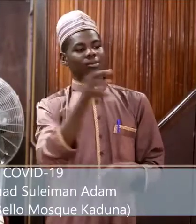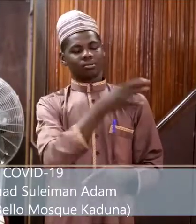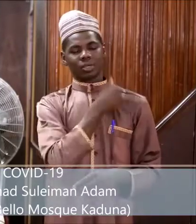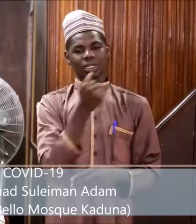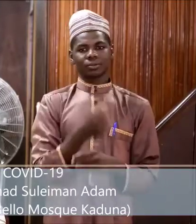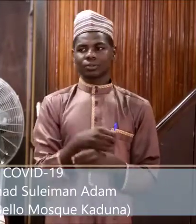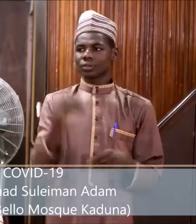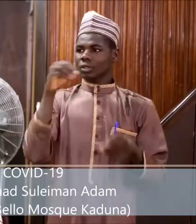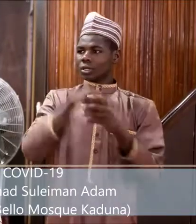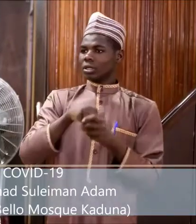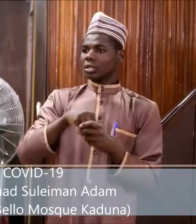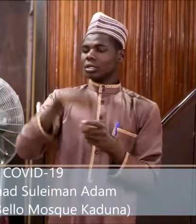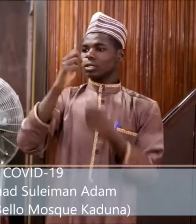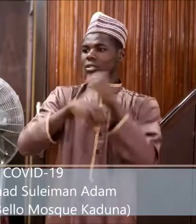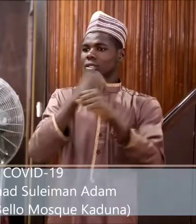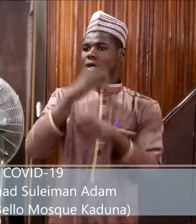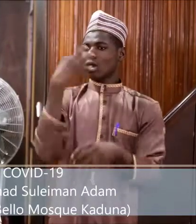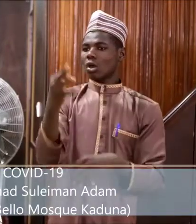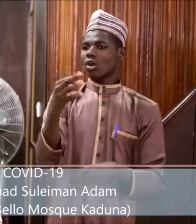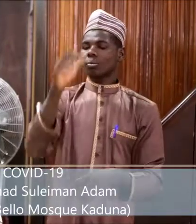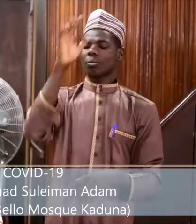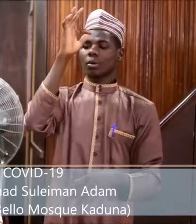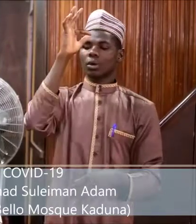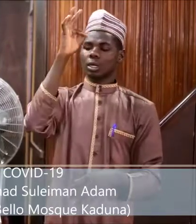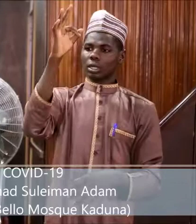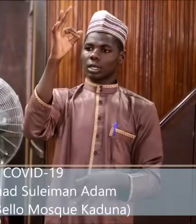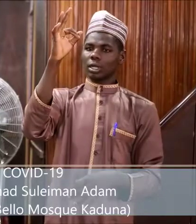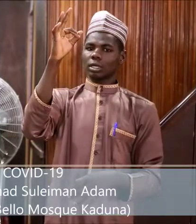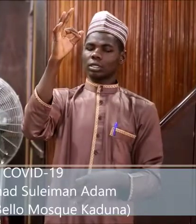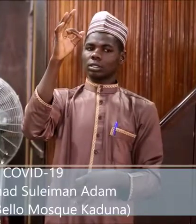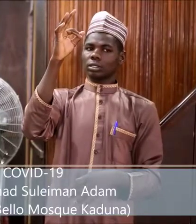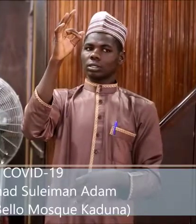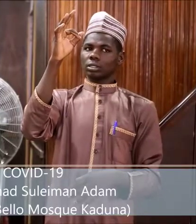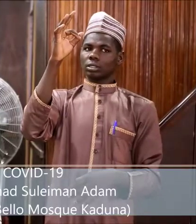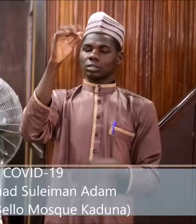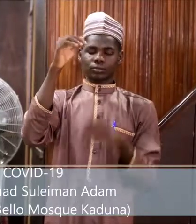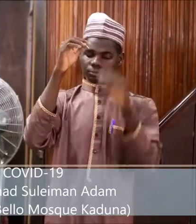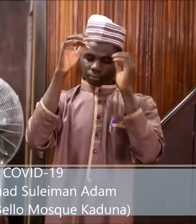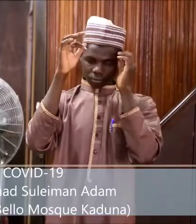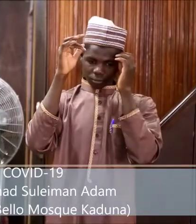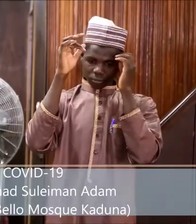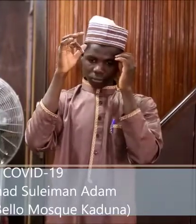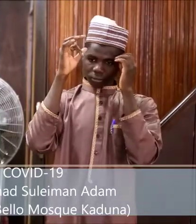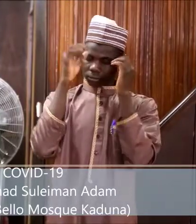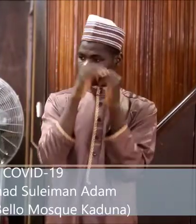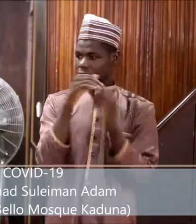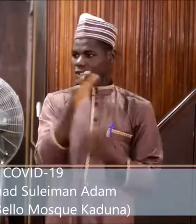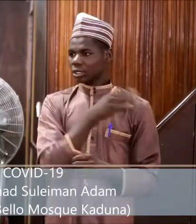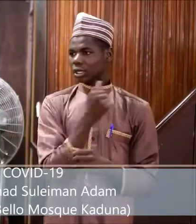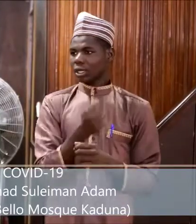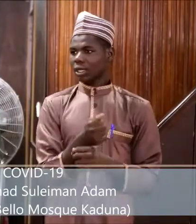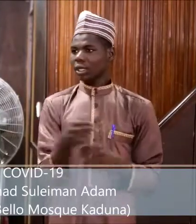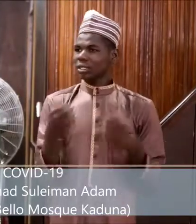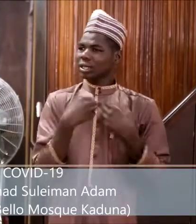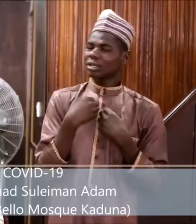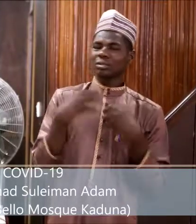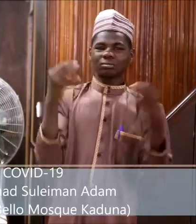983 sa'annan kuma a shekara ta 1033 dukkan alhazan Masar ba su yi aikin haji ba